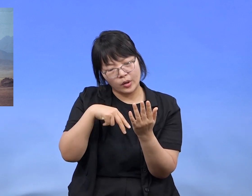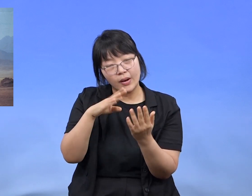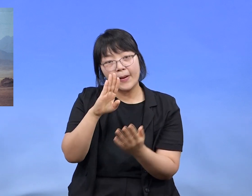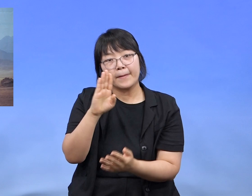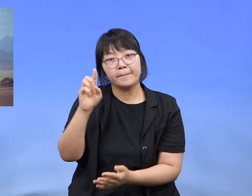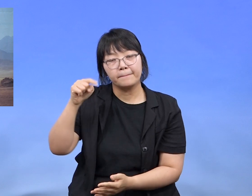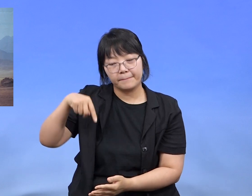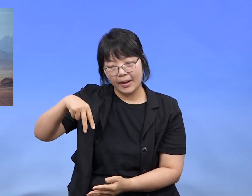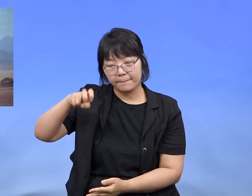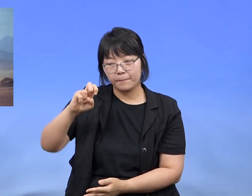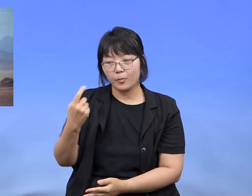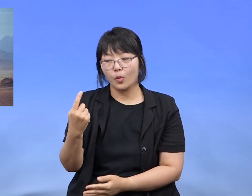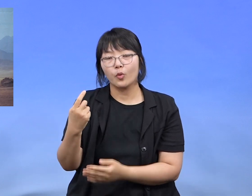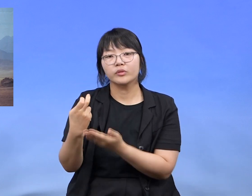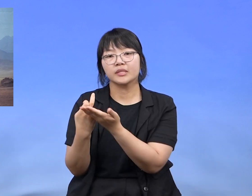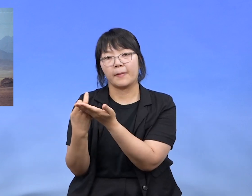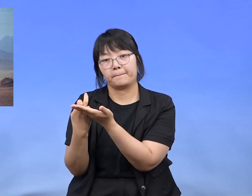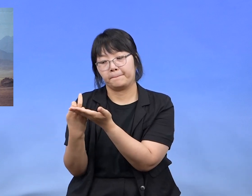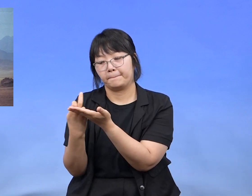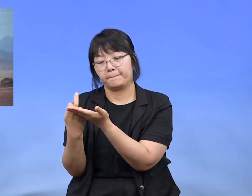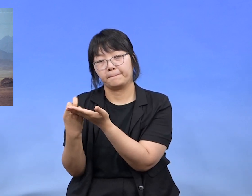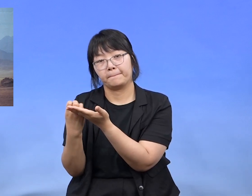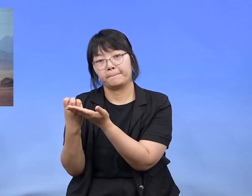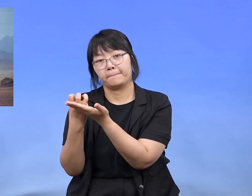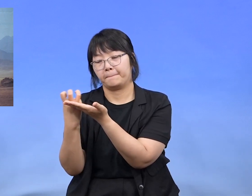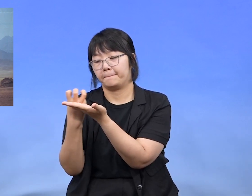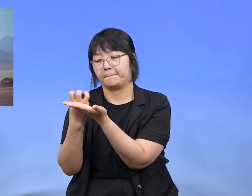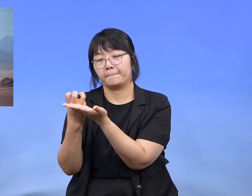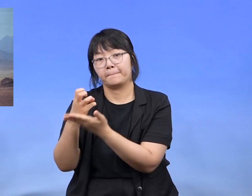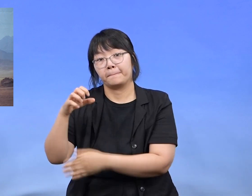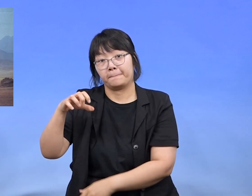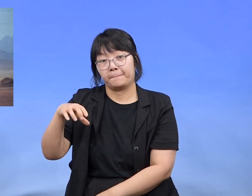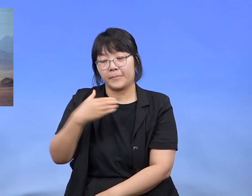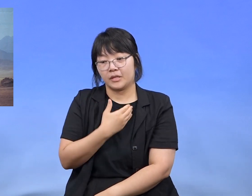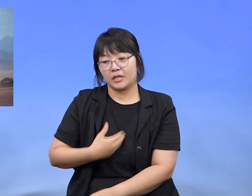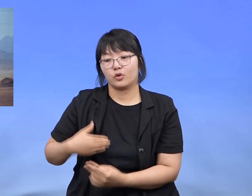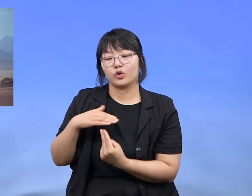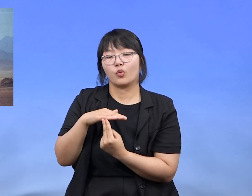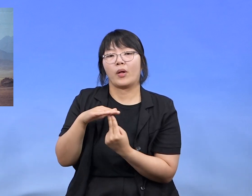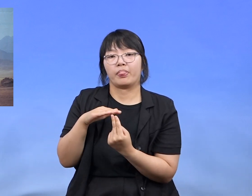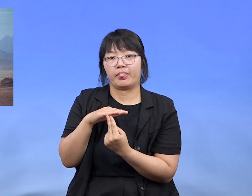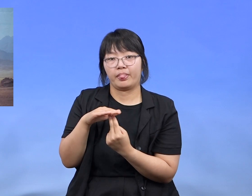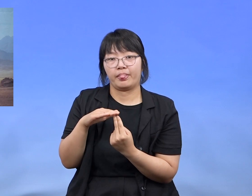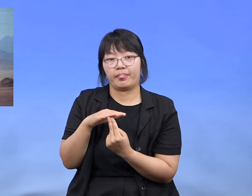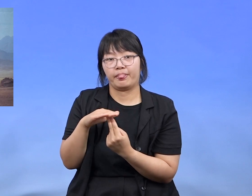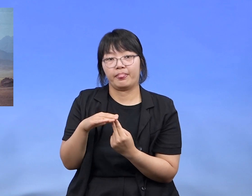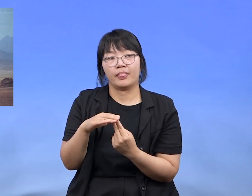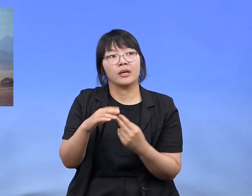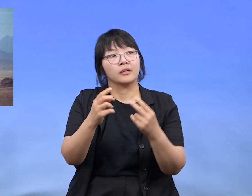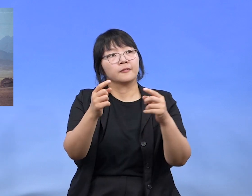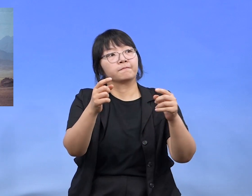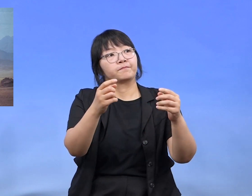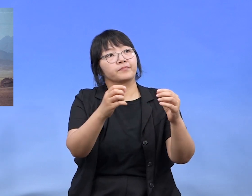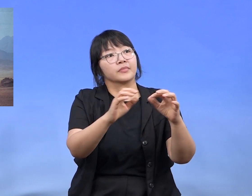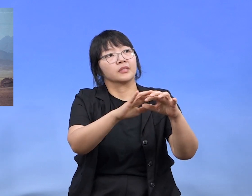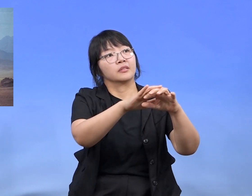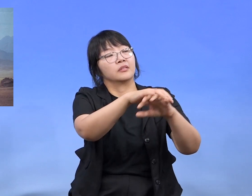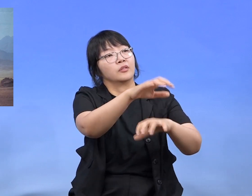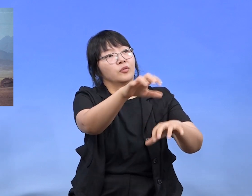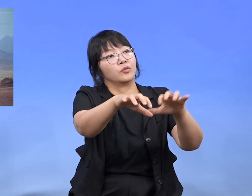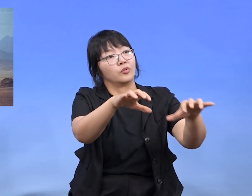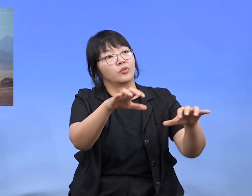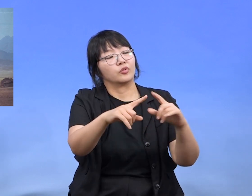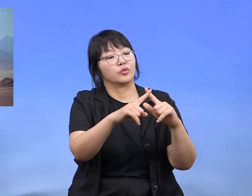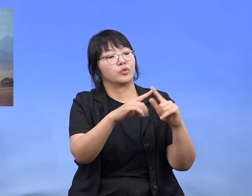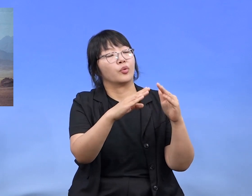반모섬에 갔던 포로로 간 사도 요한이 저 육지의 소아시아 7교회를